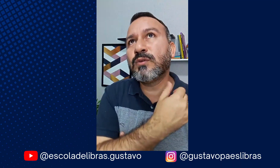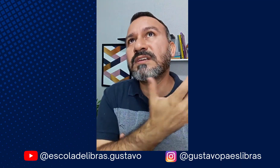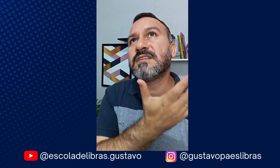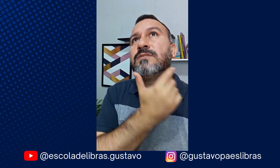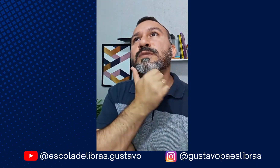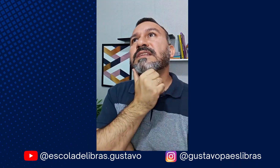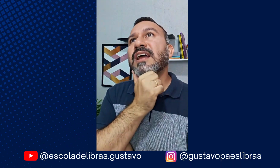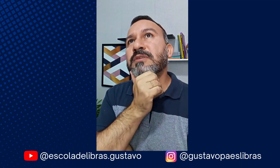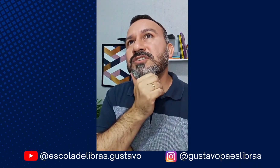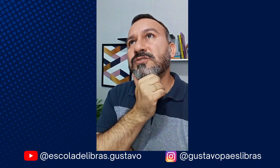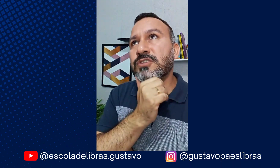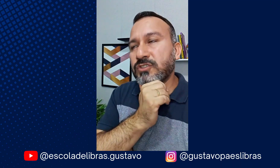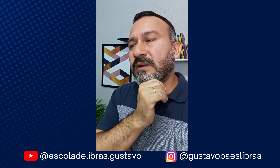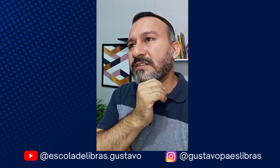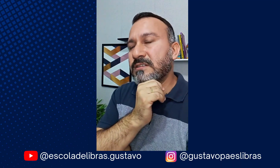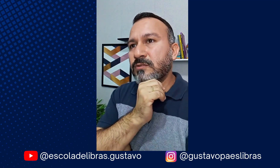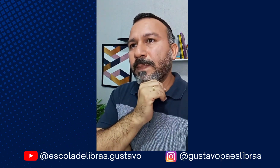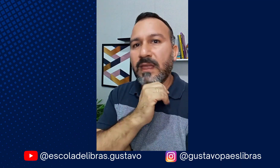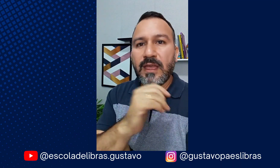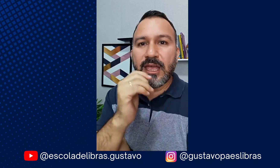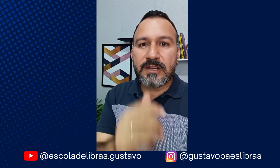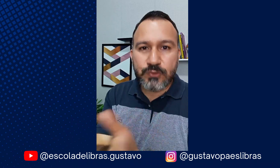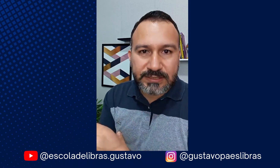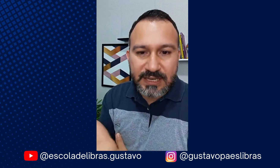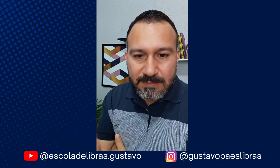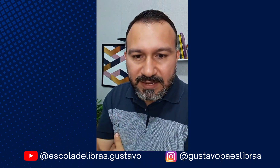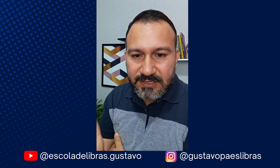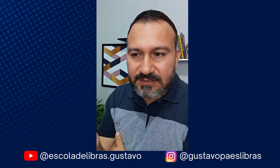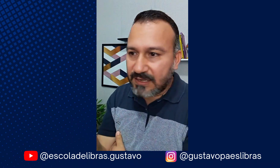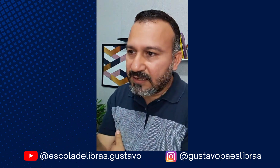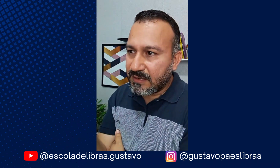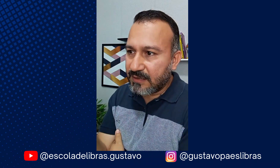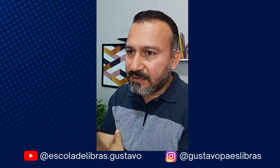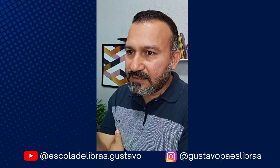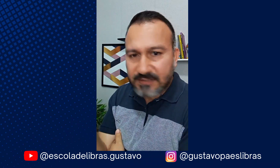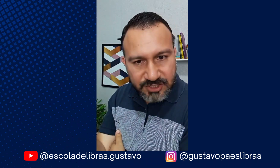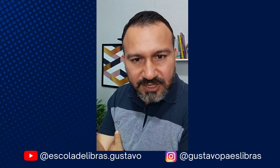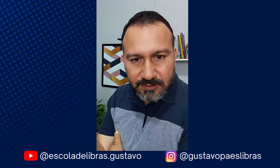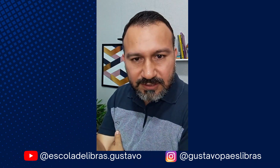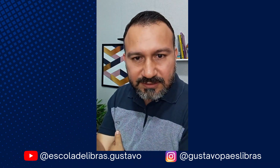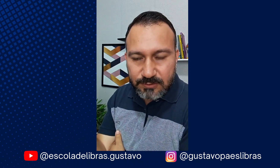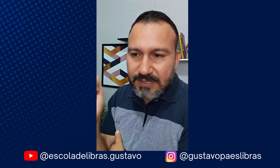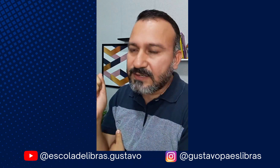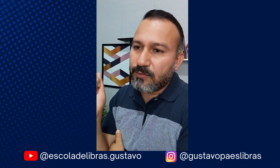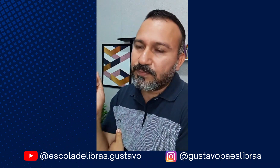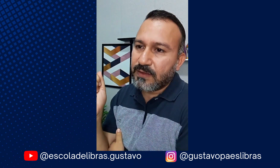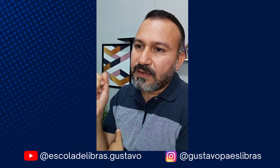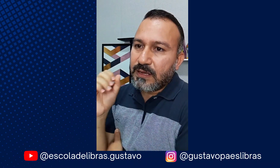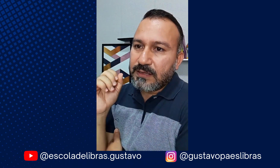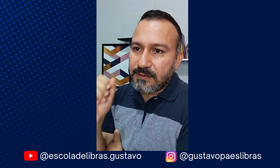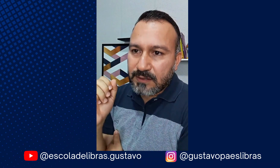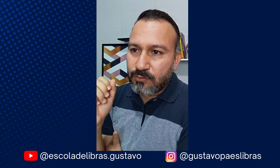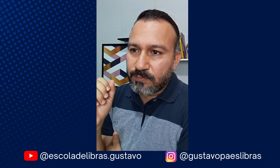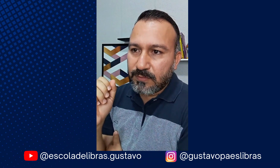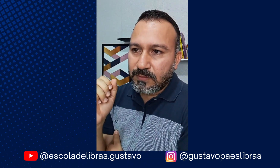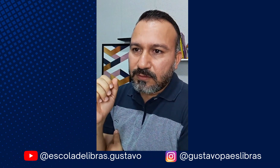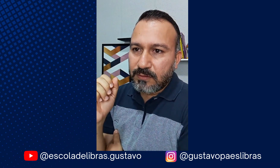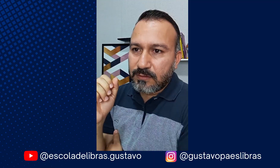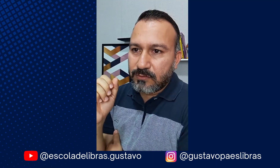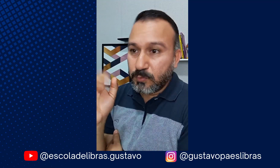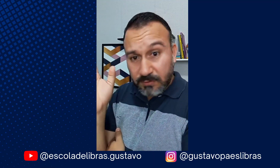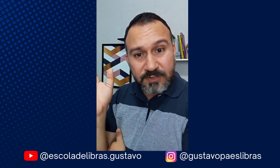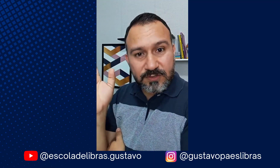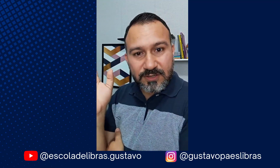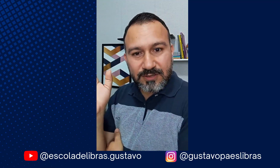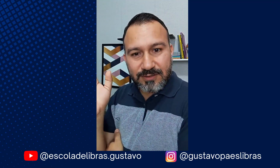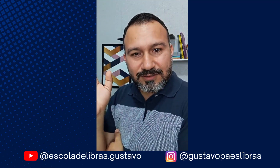a atuação do intérprete hoje no Brasil é majoritariamente na sala de aula, na educação. Então,